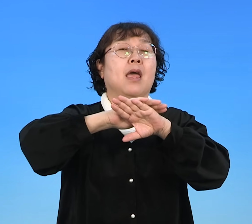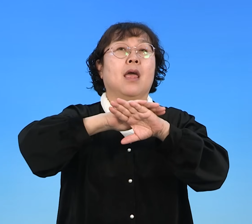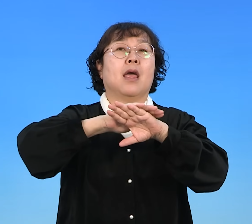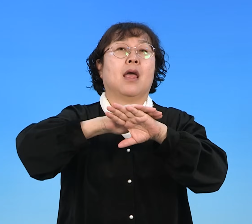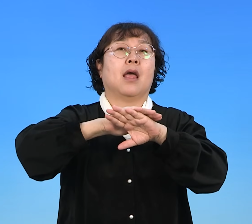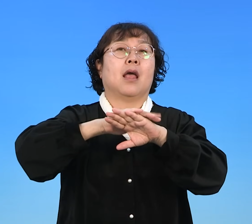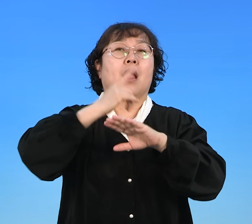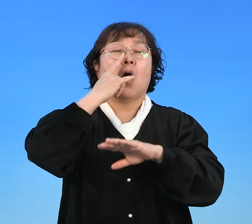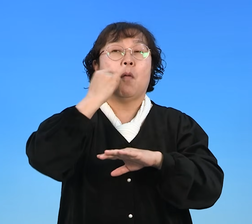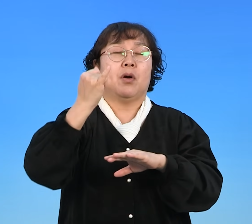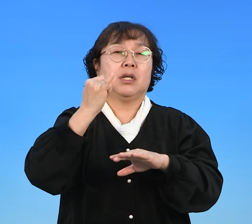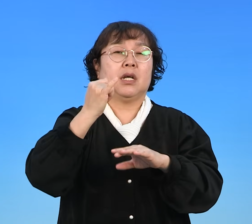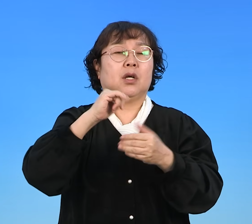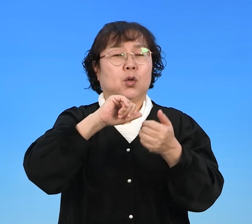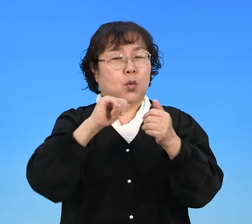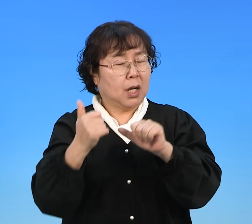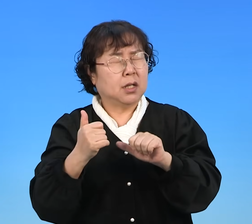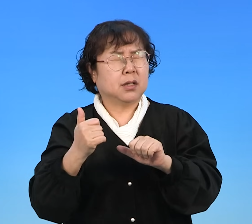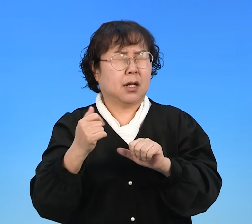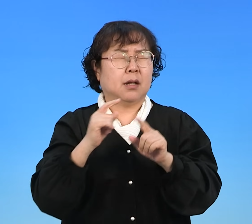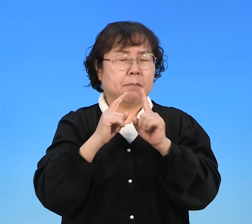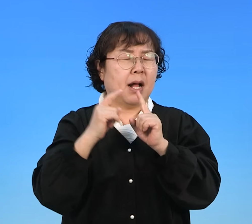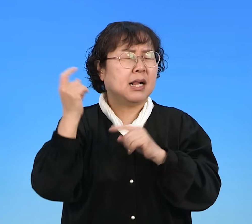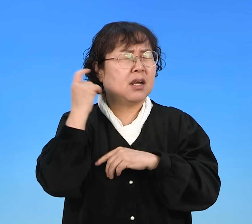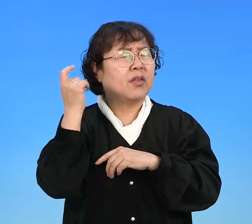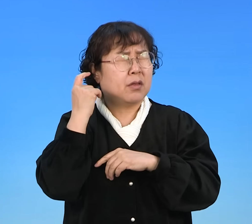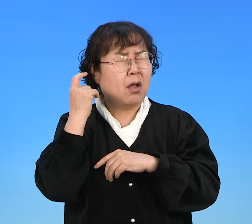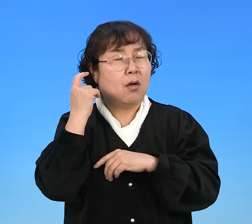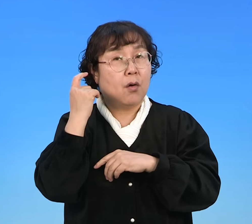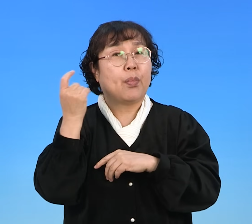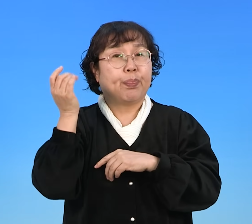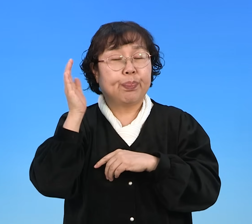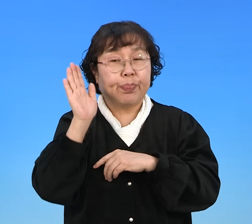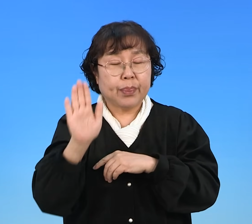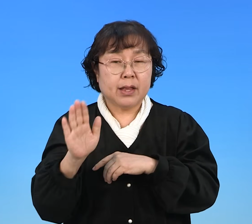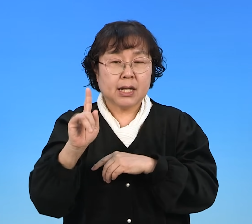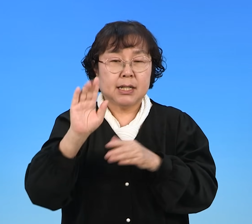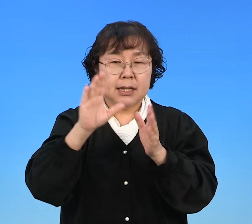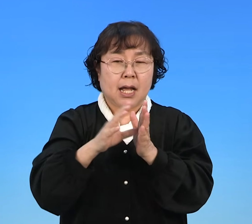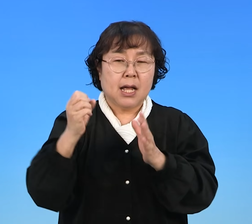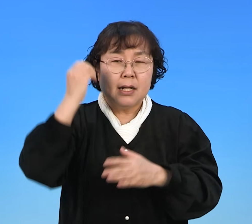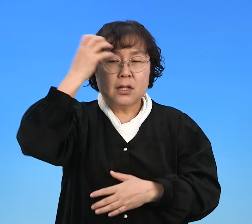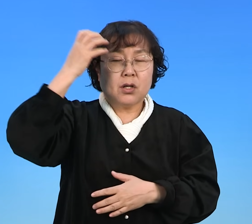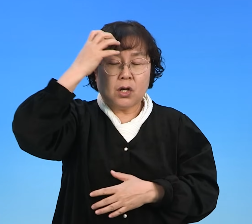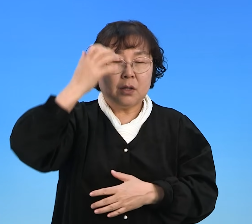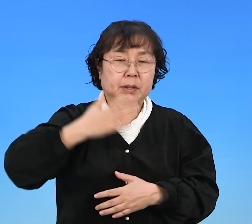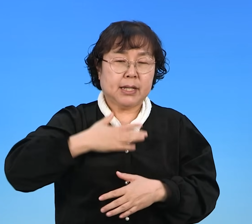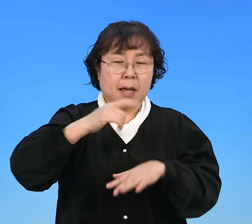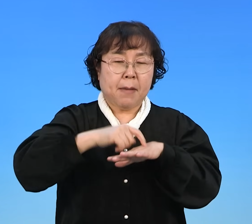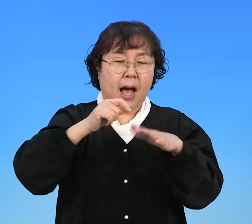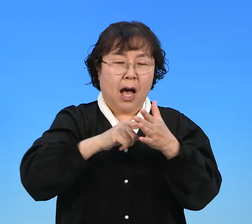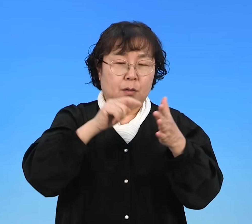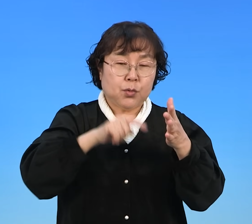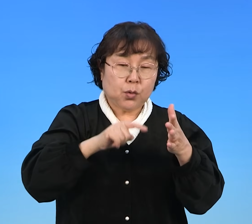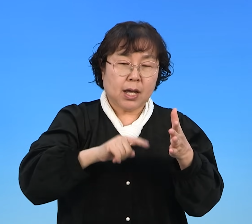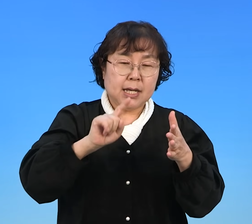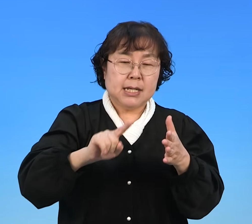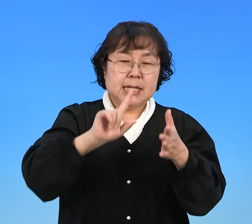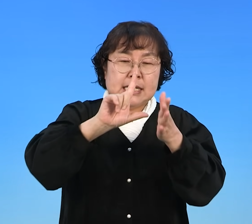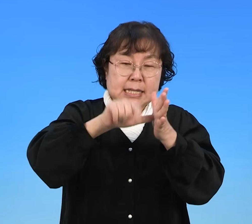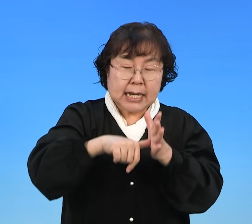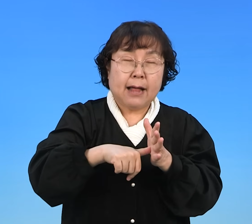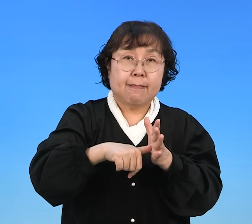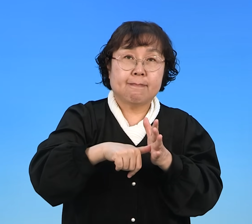저녁에 어머니 소천하셨다는 소식을 들었는데, 그 순간에 성령님이 제 마음에,